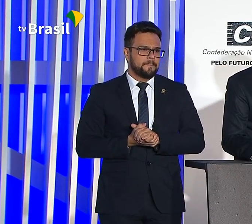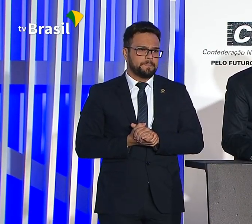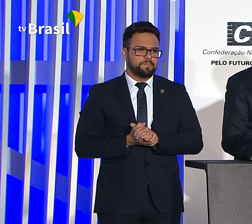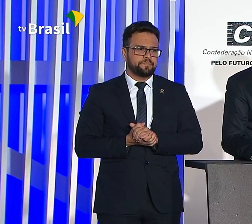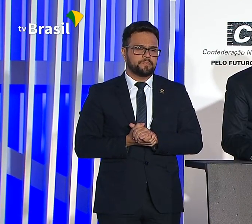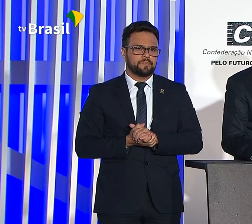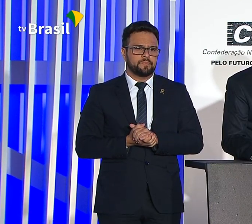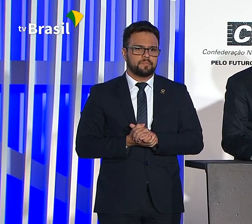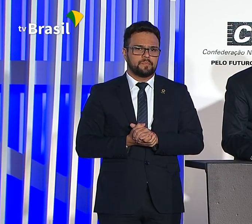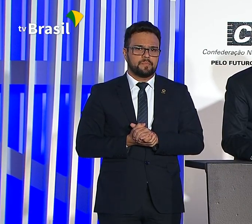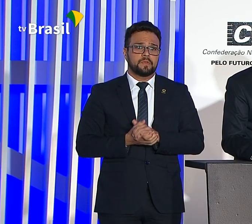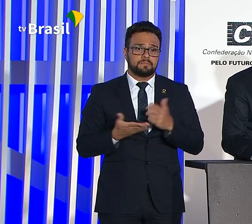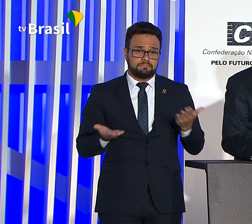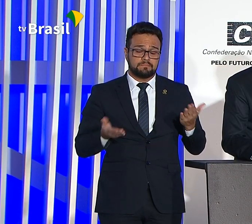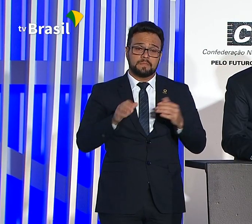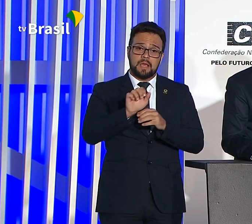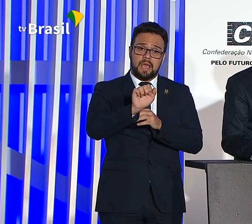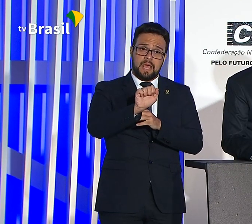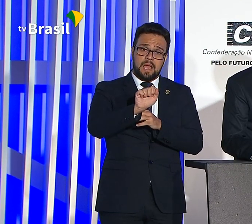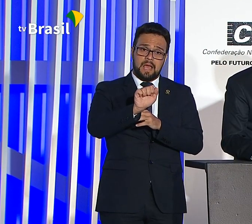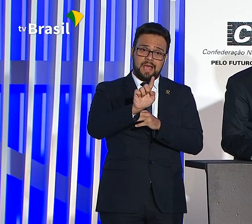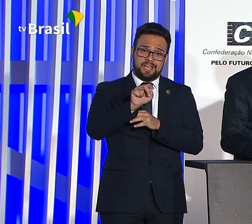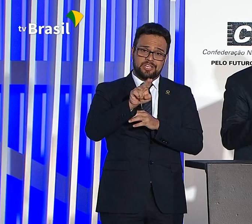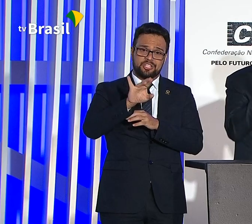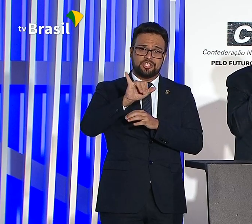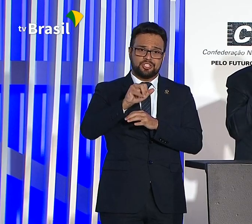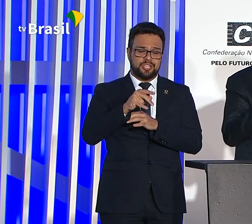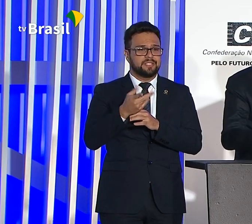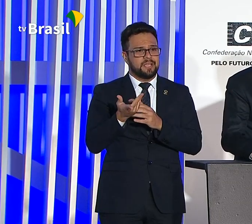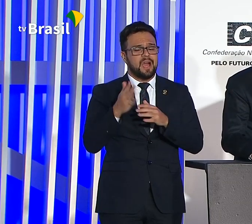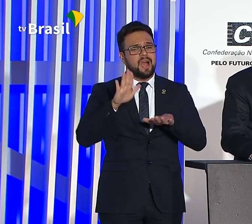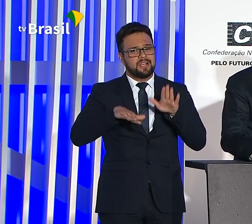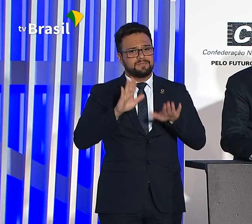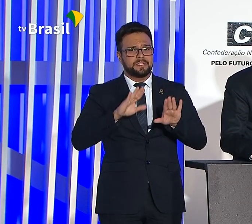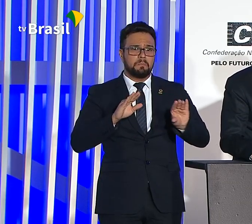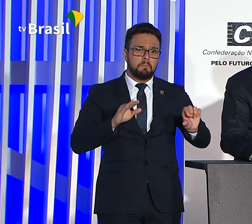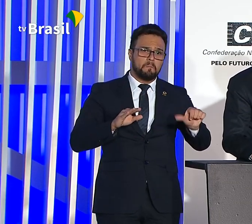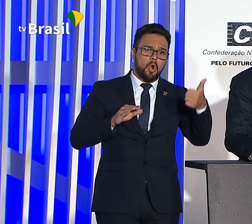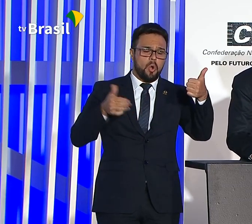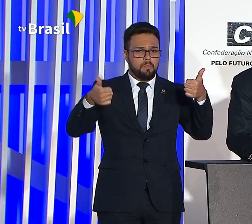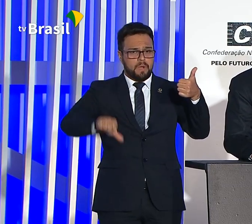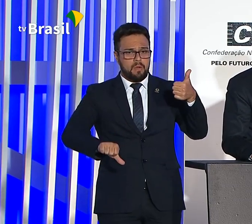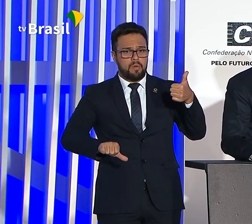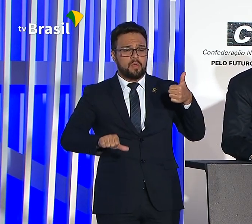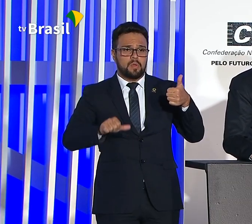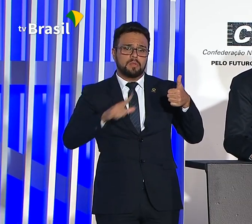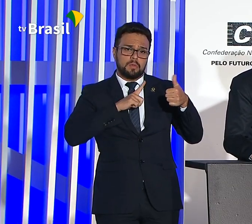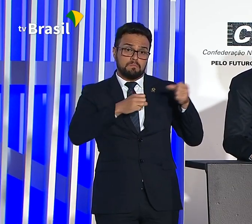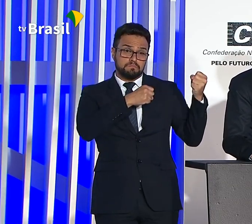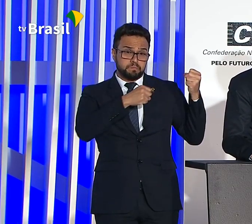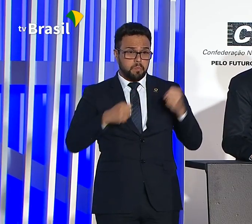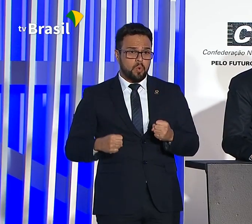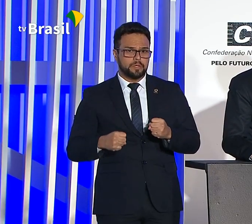as agências das senhoras e muitas vezes para o bem ou para o mal tem um poder maior do que o ministério